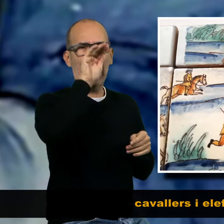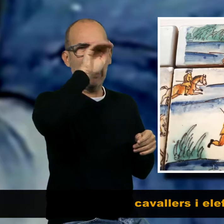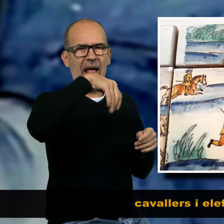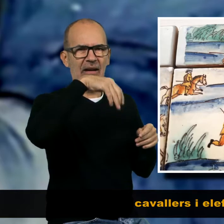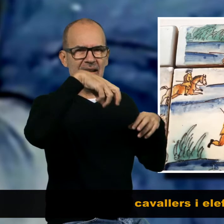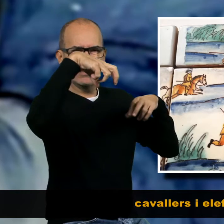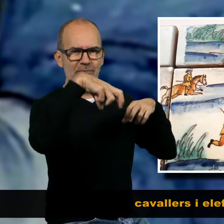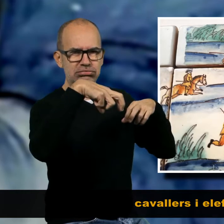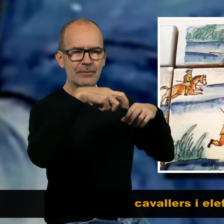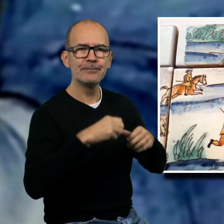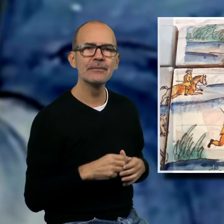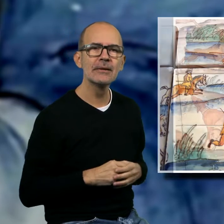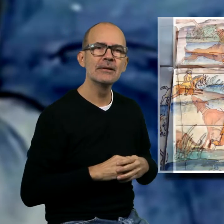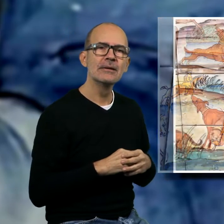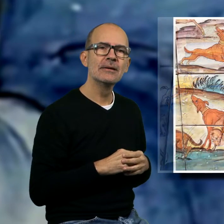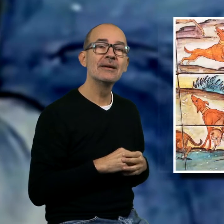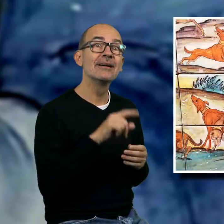Cavallers i elefant.